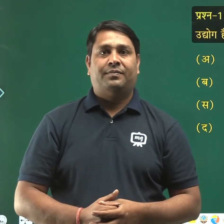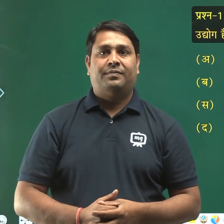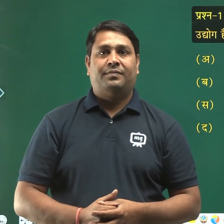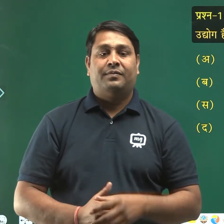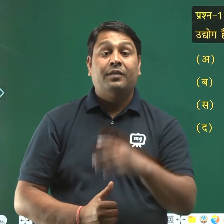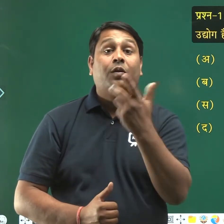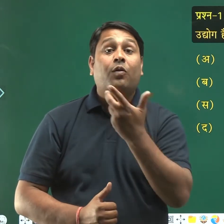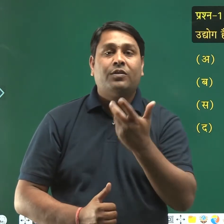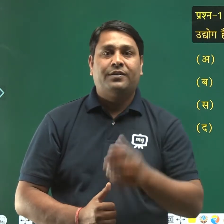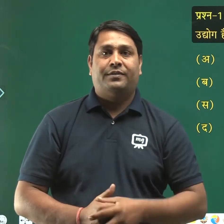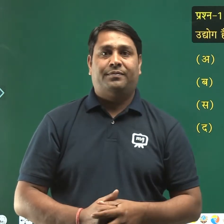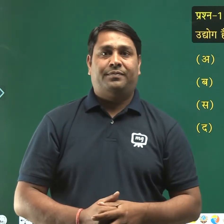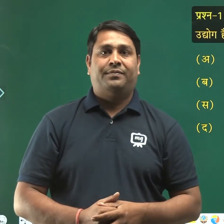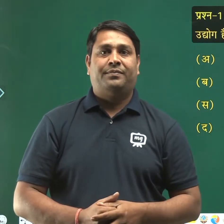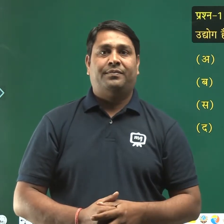कौन सा